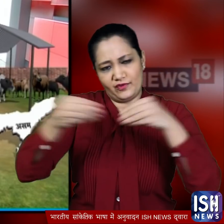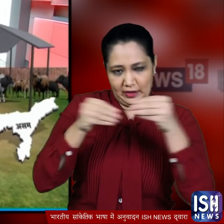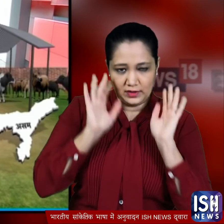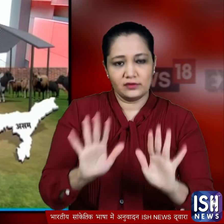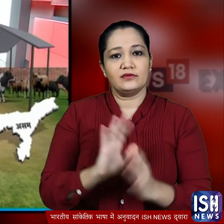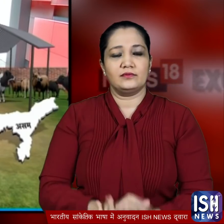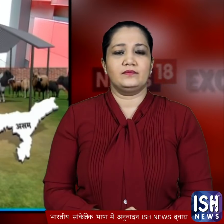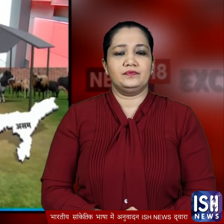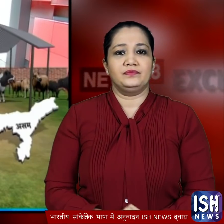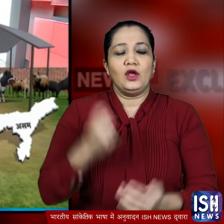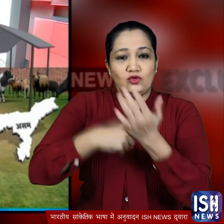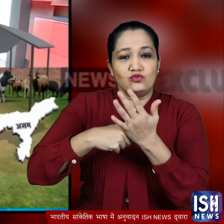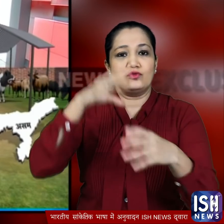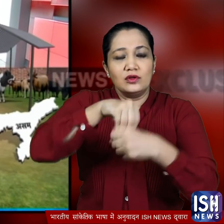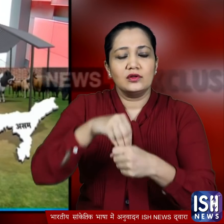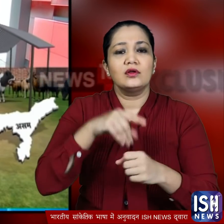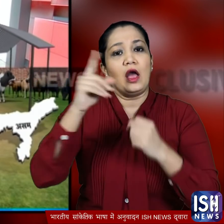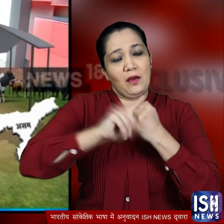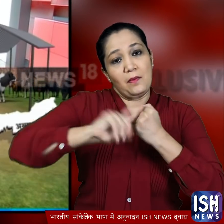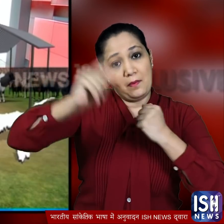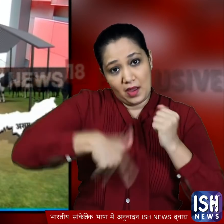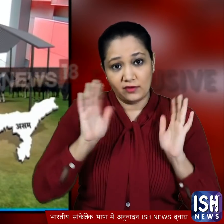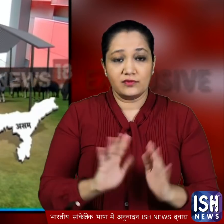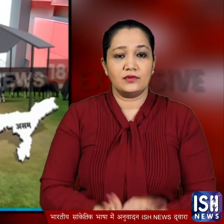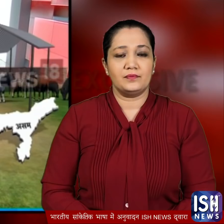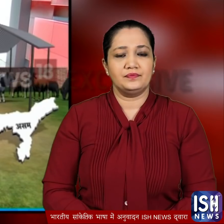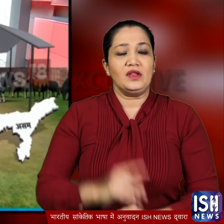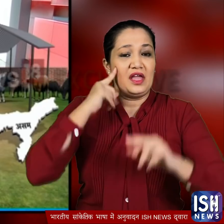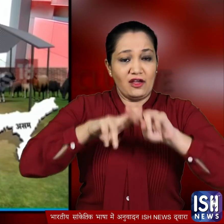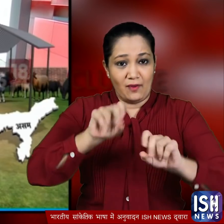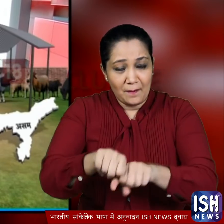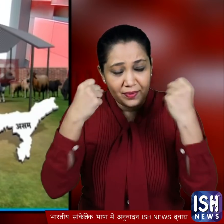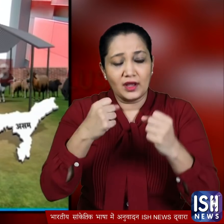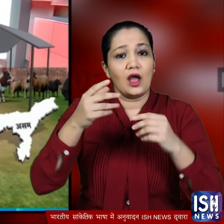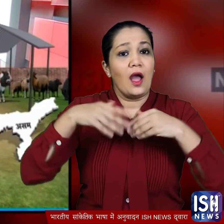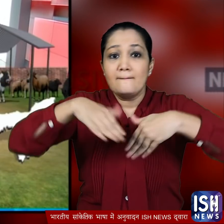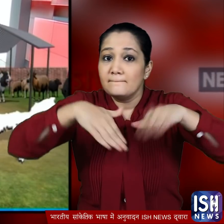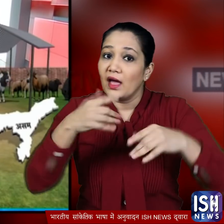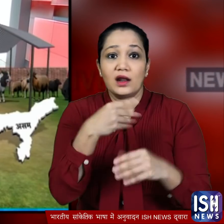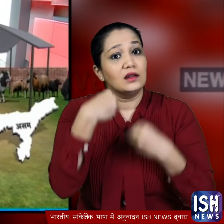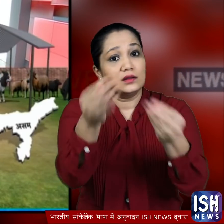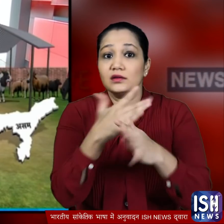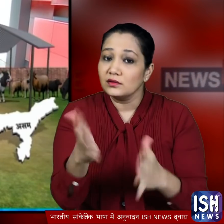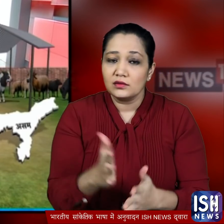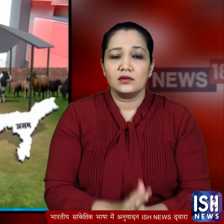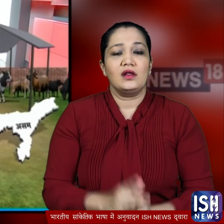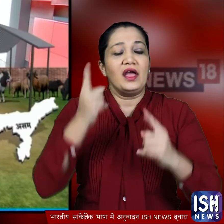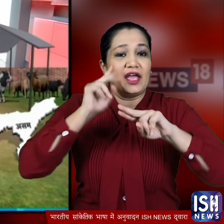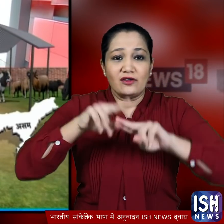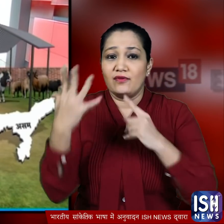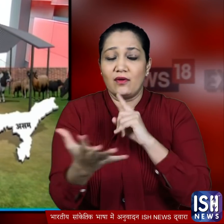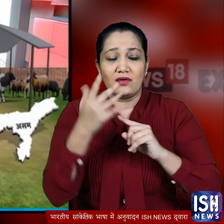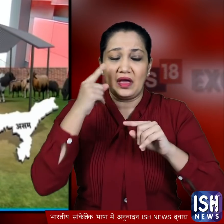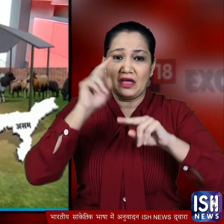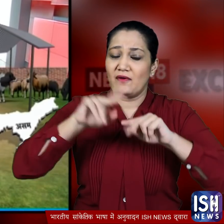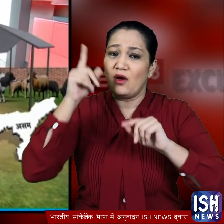नियमों में छूट भी दी जा सकती है। नए बिल के तहत सजा का भी प्रावधान है और इसका उल्लंघन गैर जमानती अपराध होगा। यही नहीं,